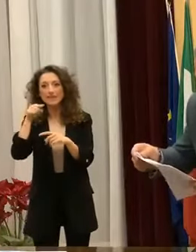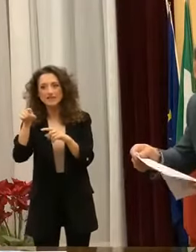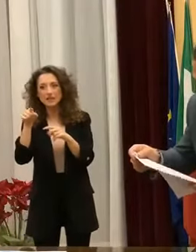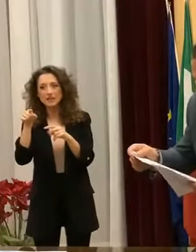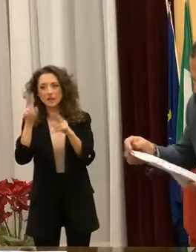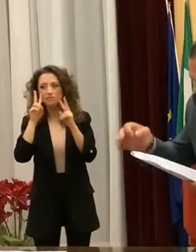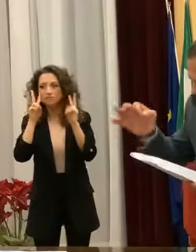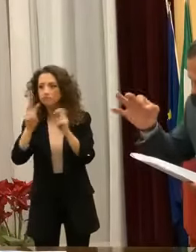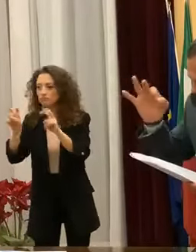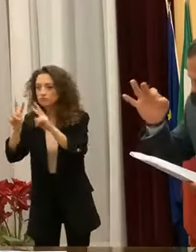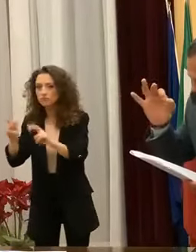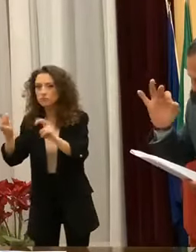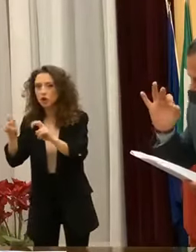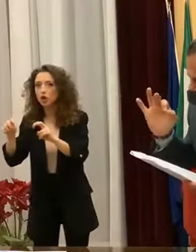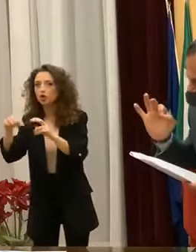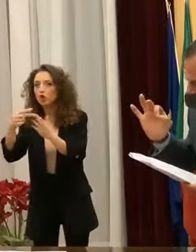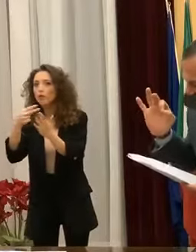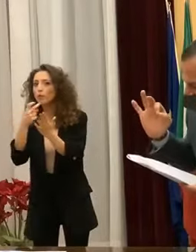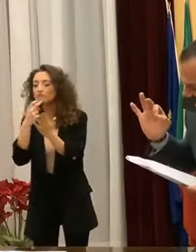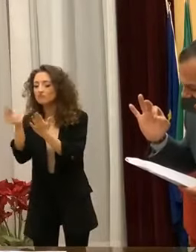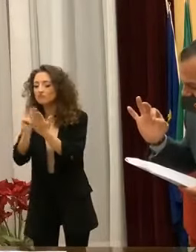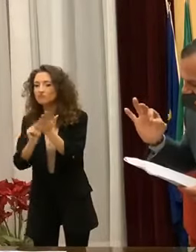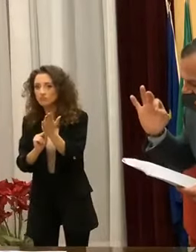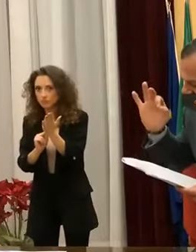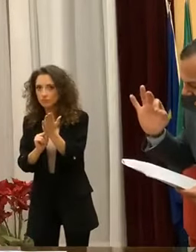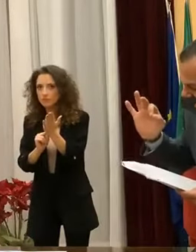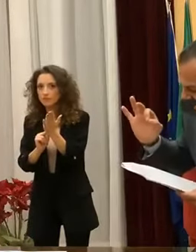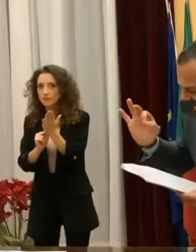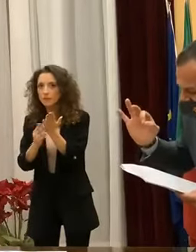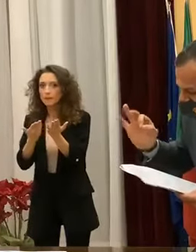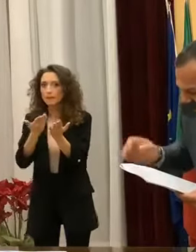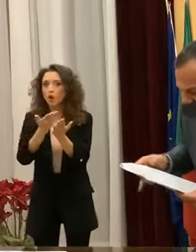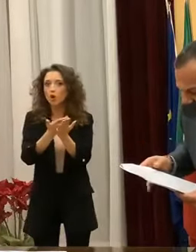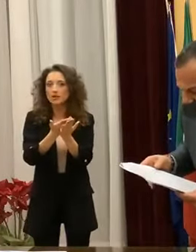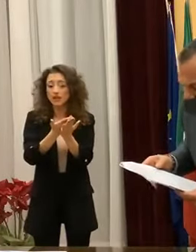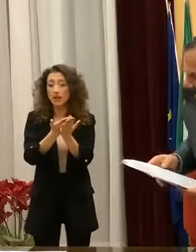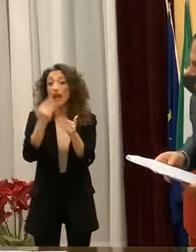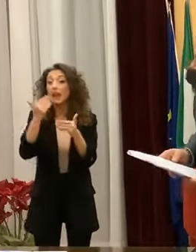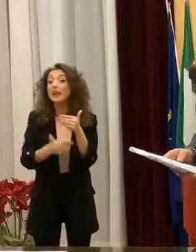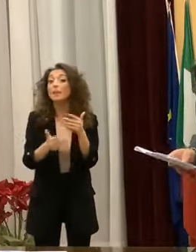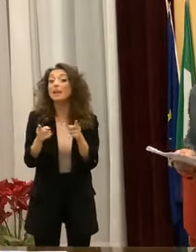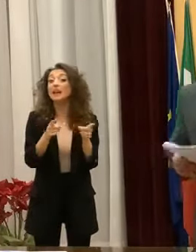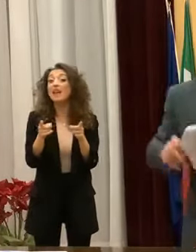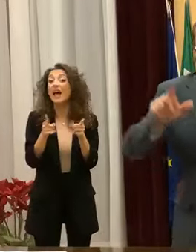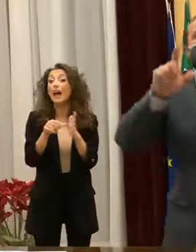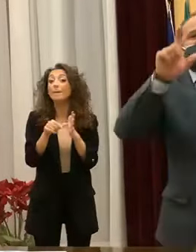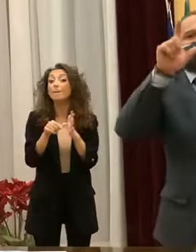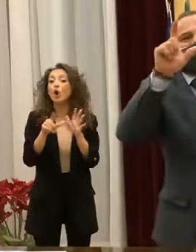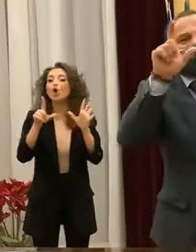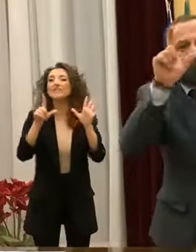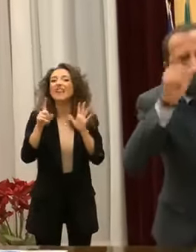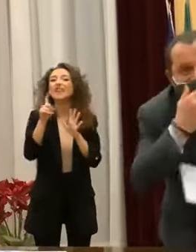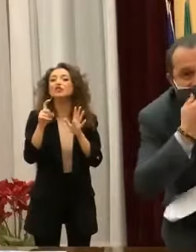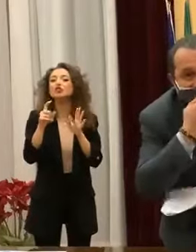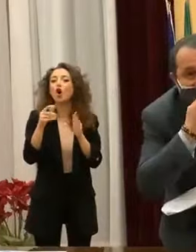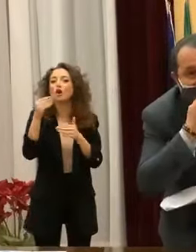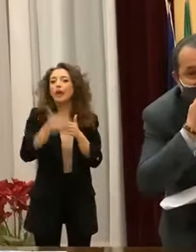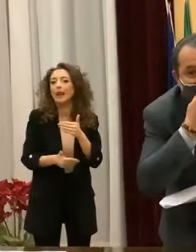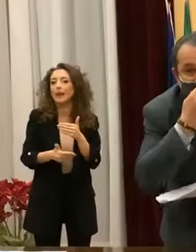relazione per l'accertamento di tutte le criticità emerse entro 7 giorni dal relativo insediamento 7 giorni!